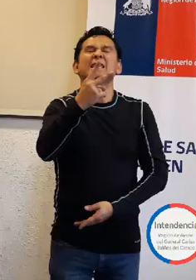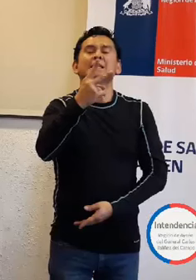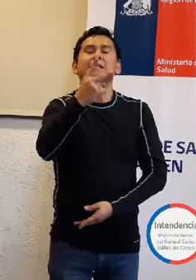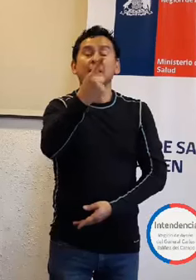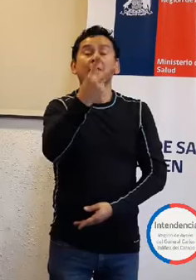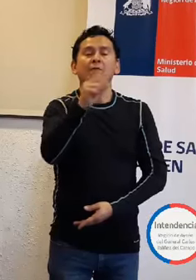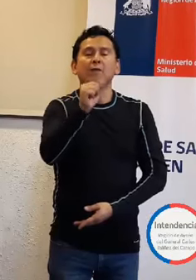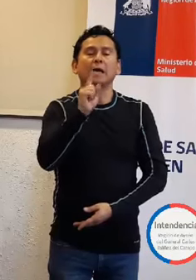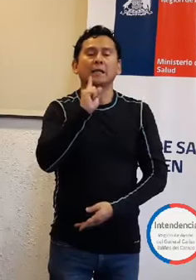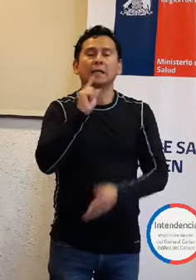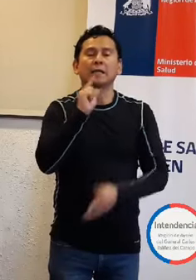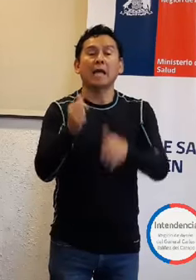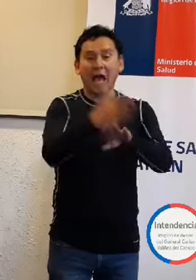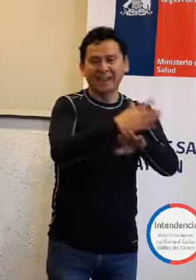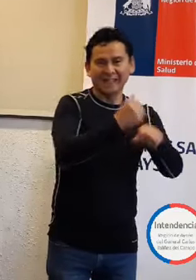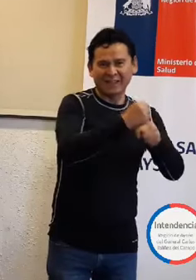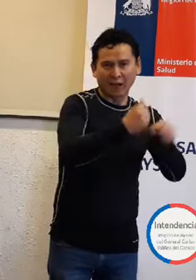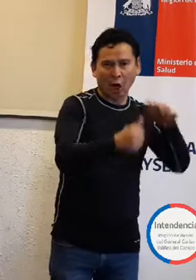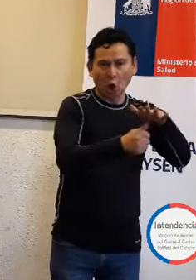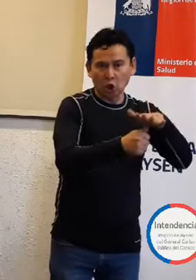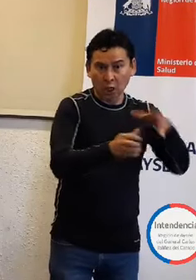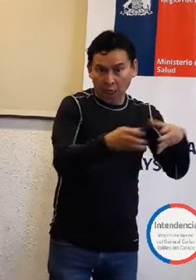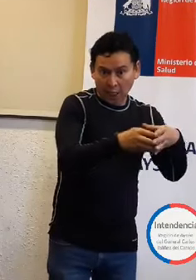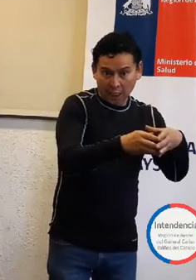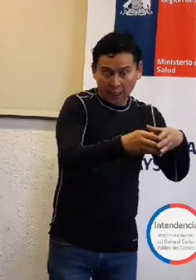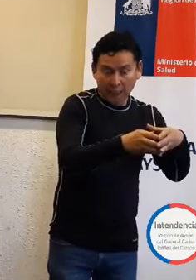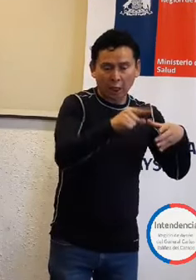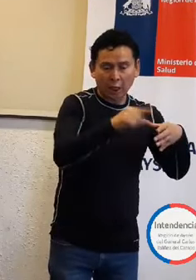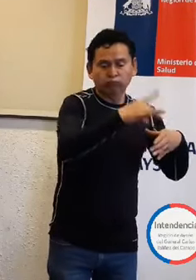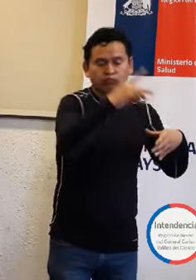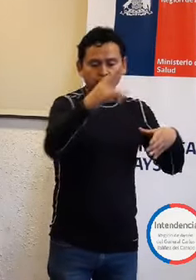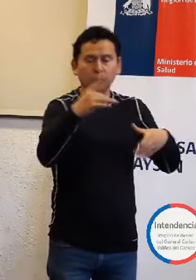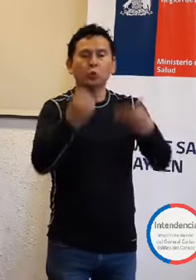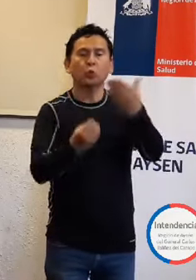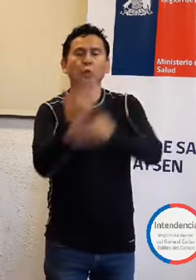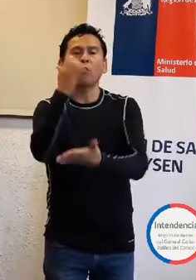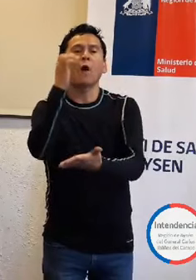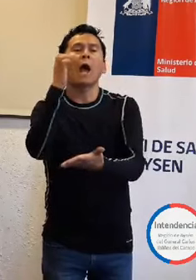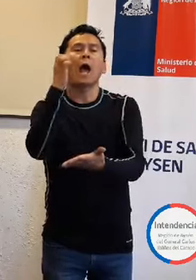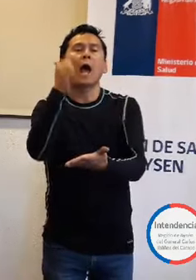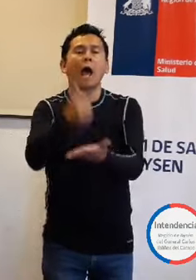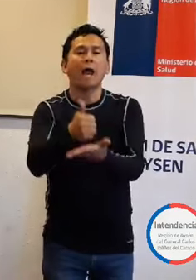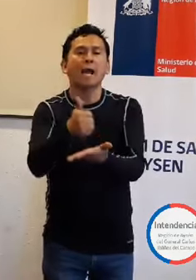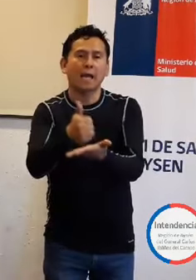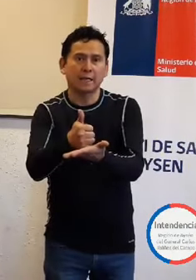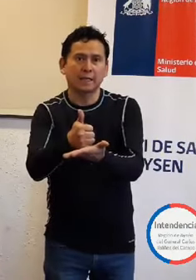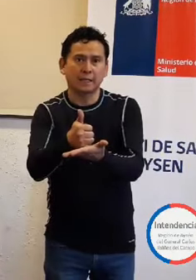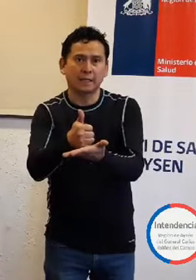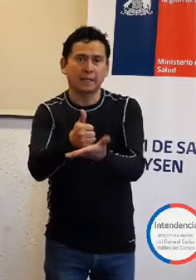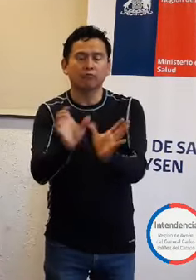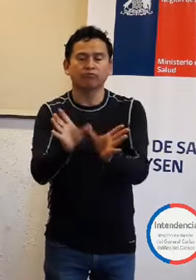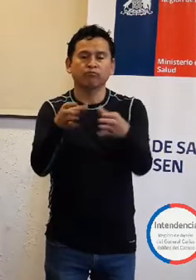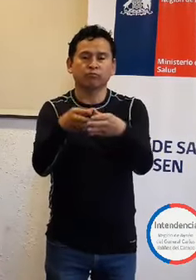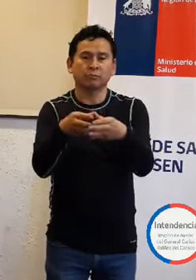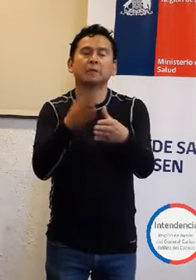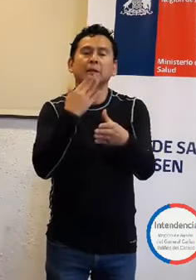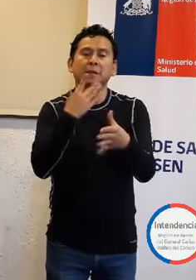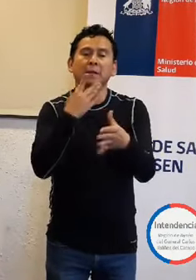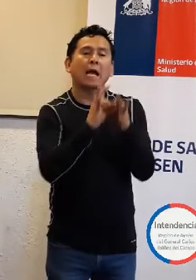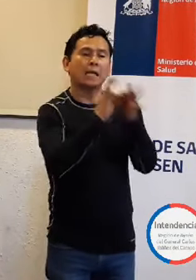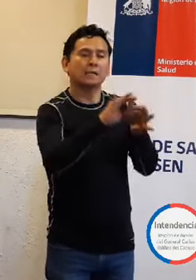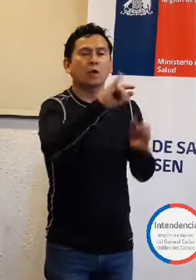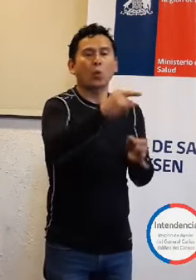tenido la oportunidad de conversar muchas veces. Quiero agradecer el trabajo realizado durante todo este periodo por el concejal Juan Carlos Barría, quien